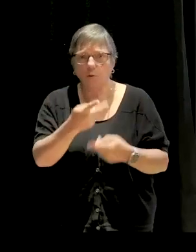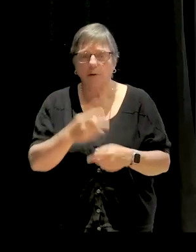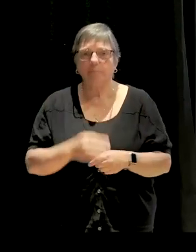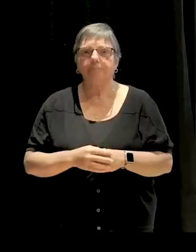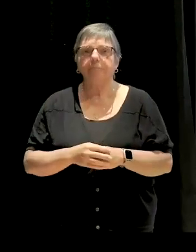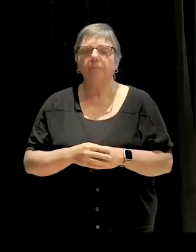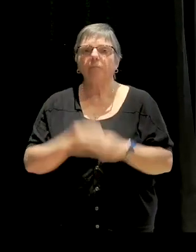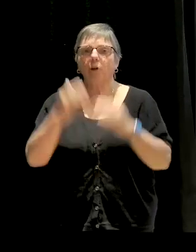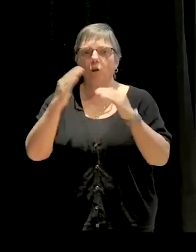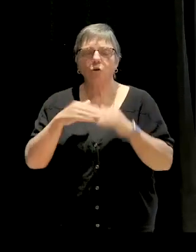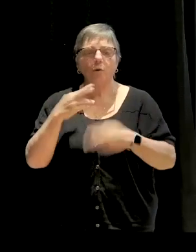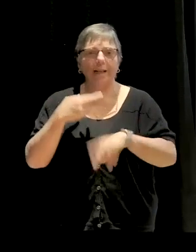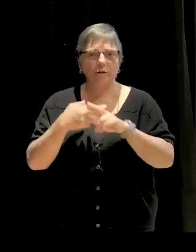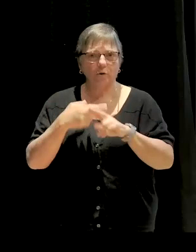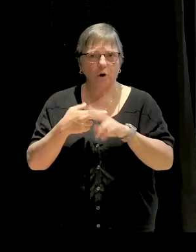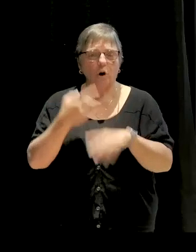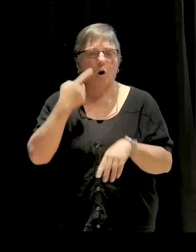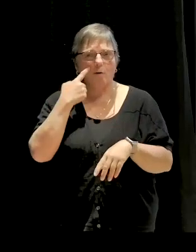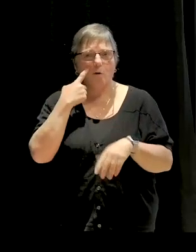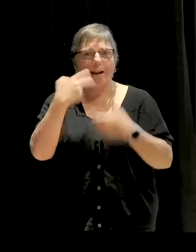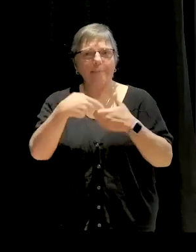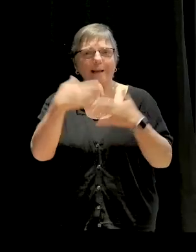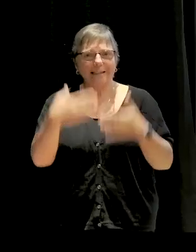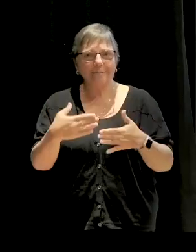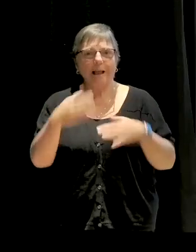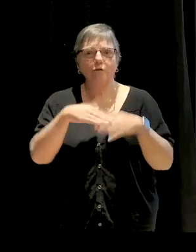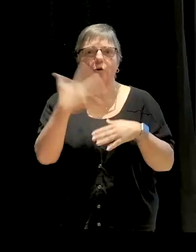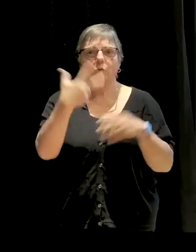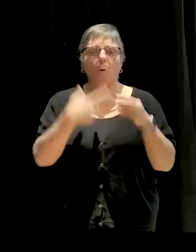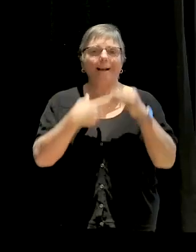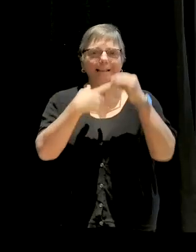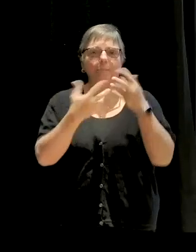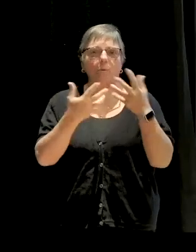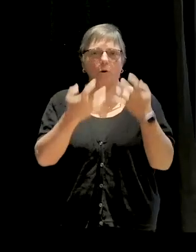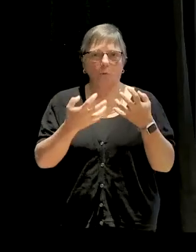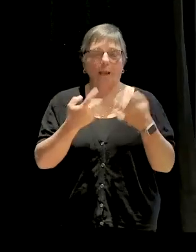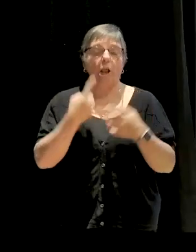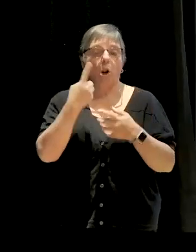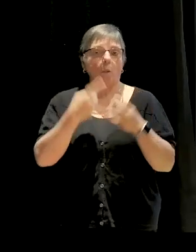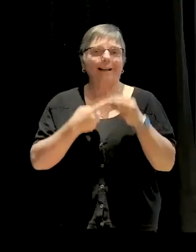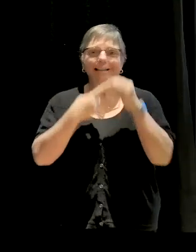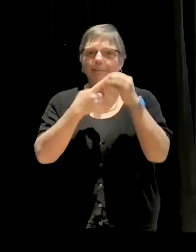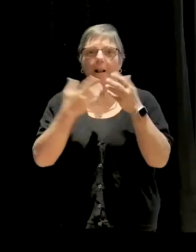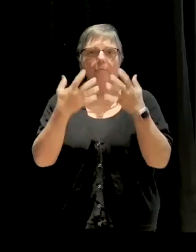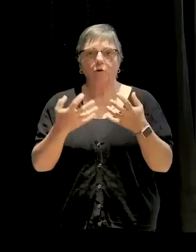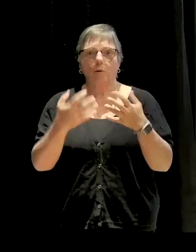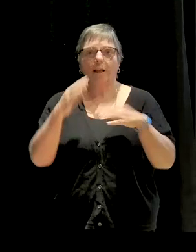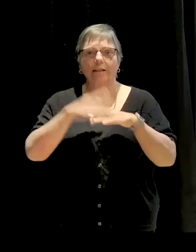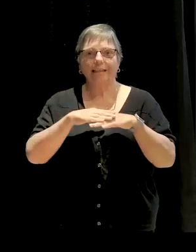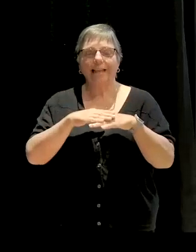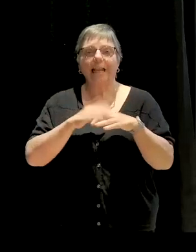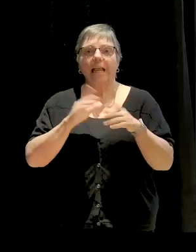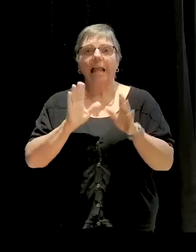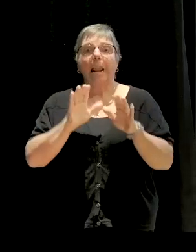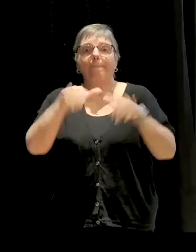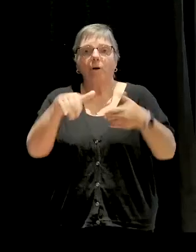En ce qui concerne les résultats, on voit que les participants, en fait, ont nommé trois principaux besoins. Donc, le principal besoin, c'est vraiment dans la posture d'intervention